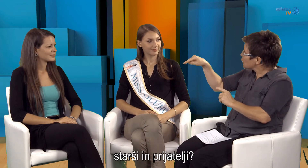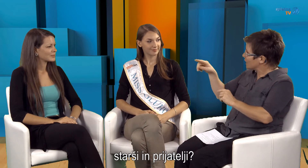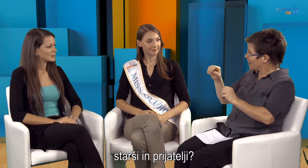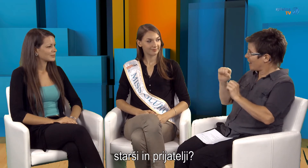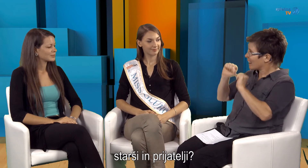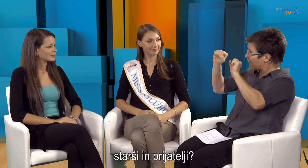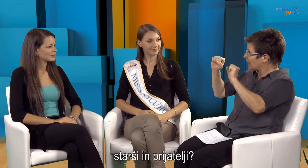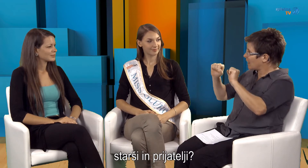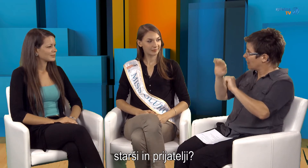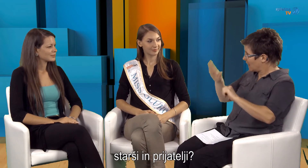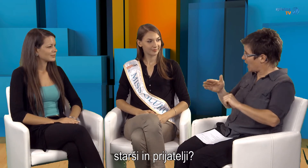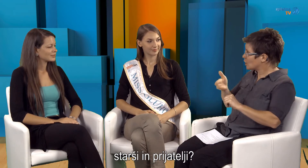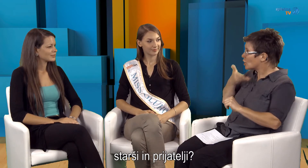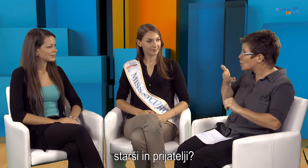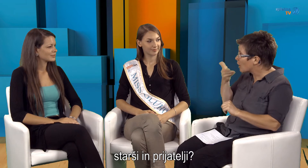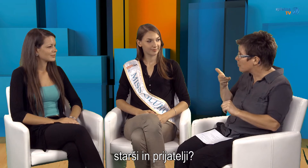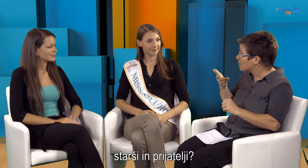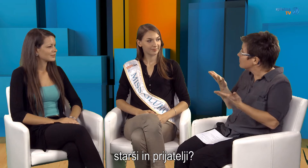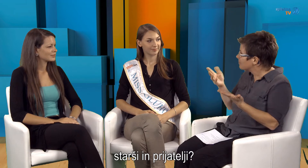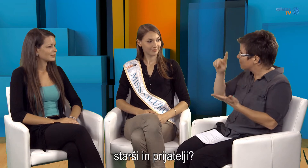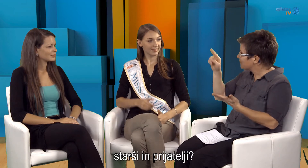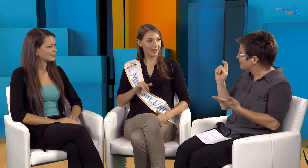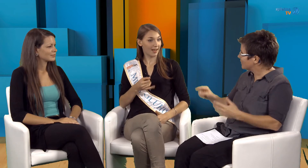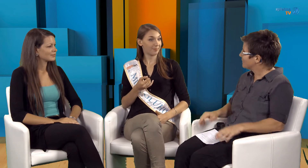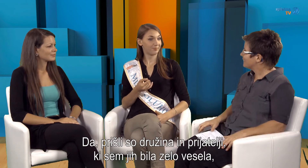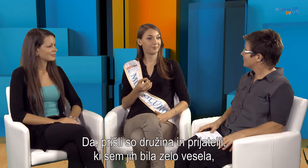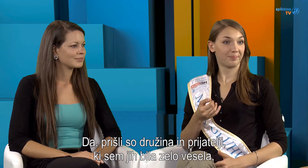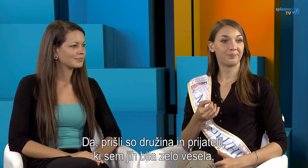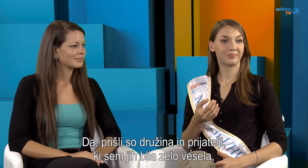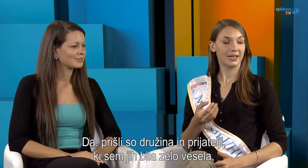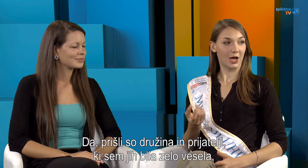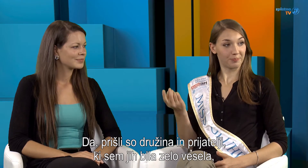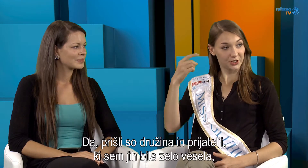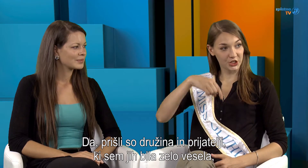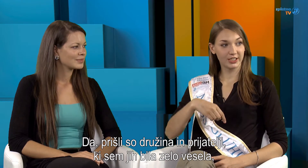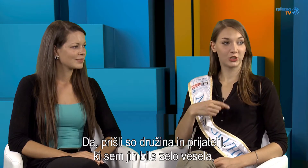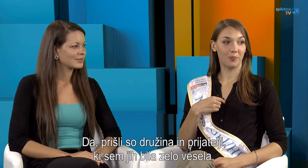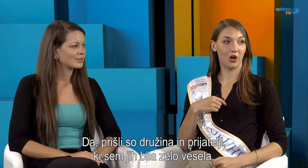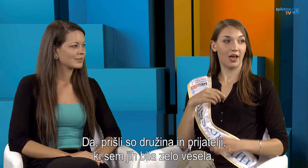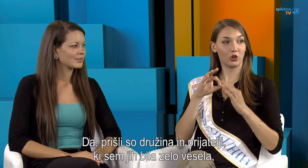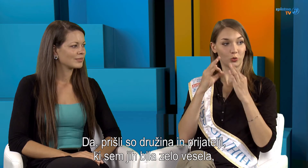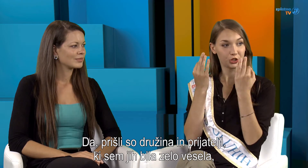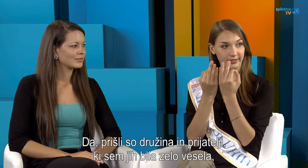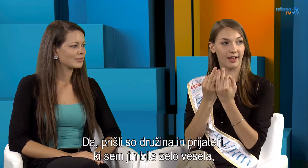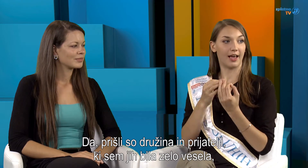prosim, babijat, da se sklem. Ja. Prišli so moja družina